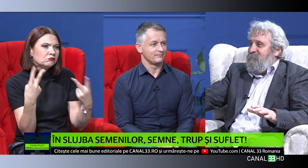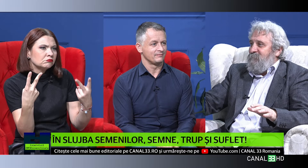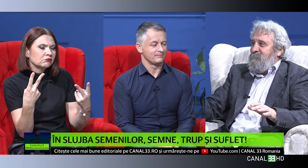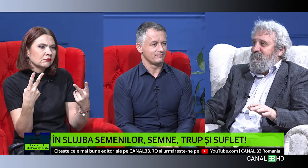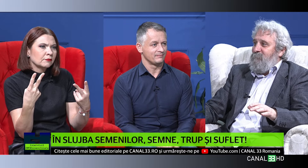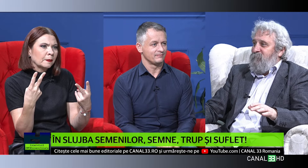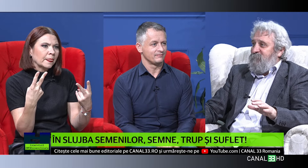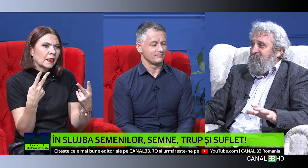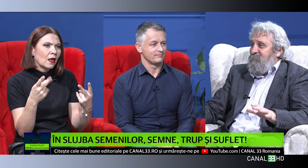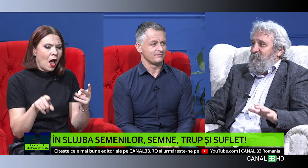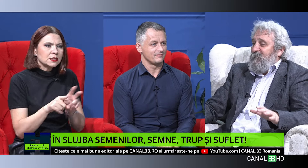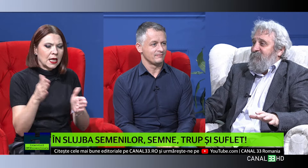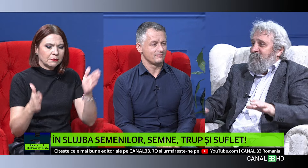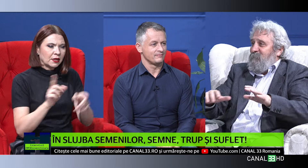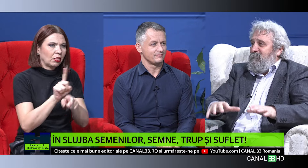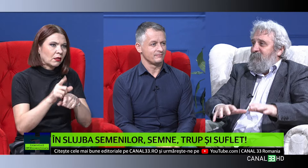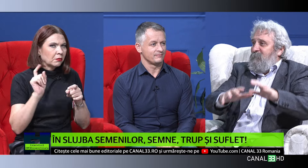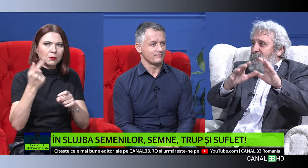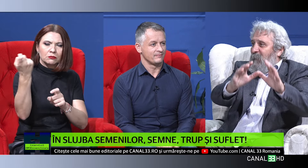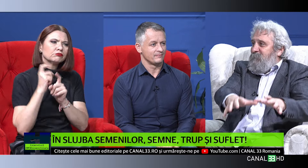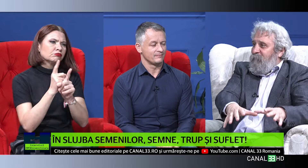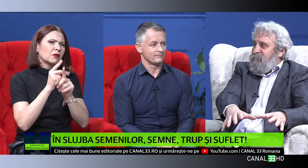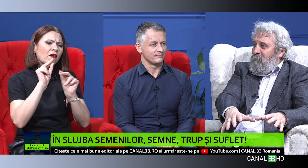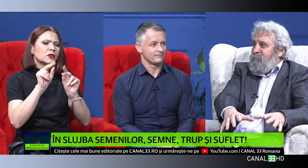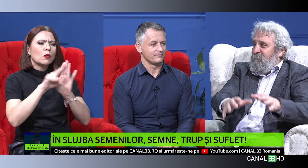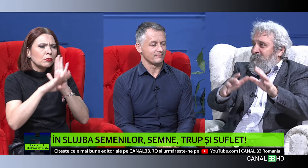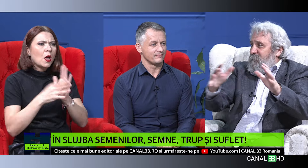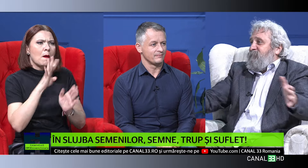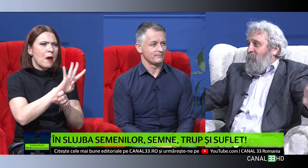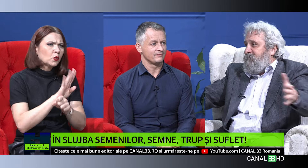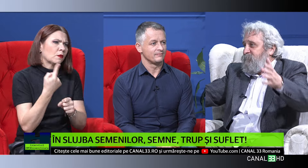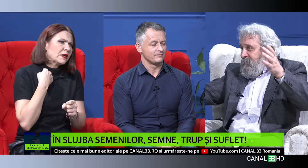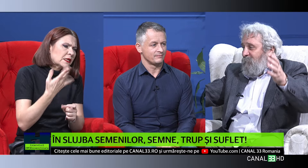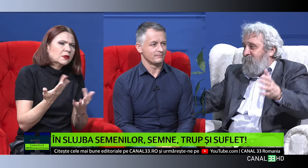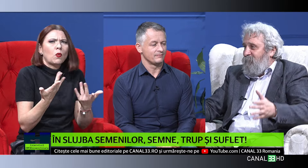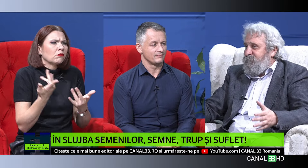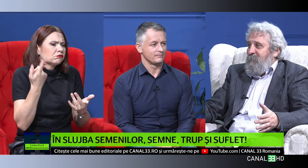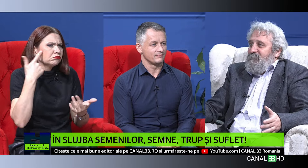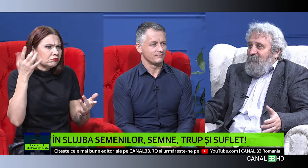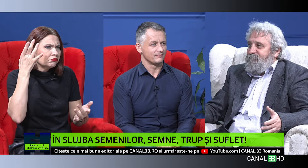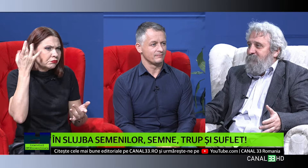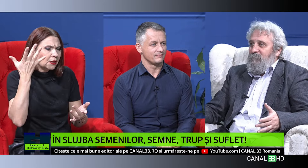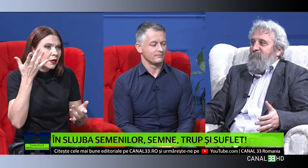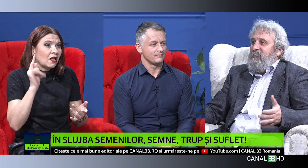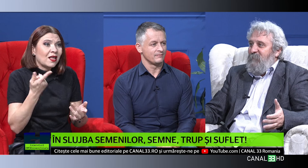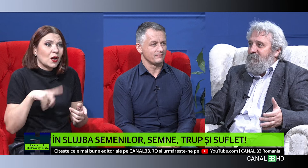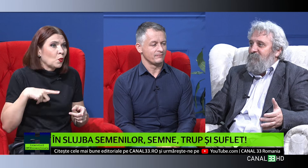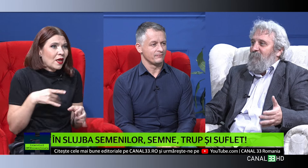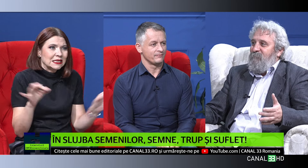e perioada de timp în care trebuie să vii, ai 4 ore pe săptămână sau cât or fi fost, dar de fapt nu e nimic, e un